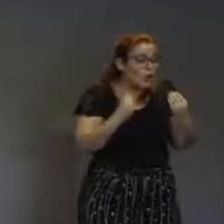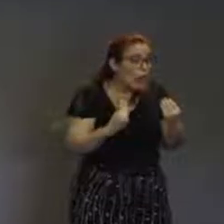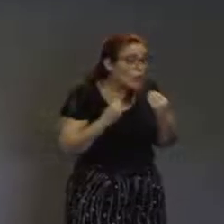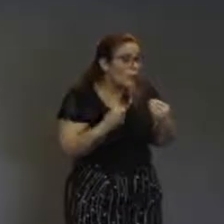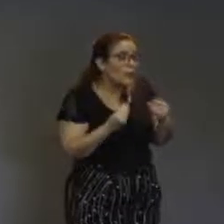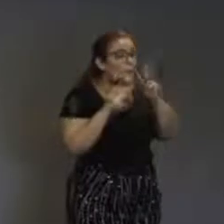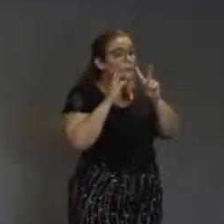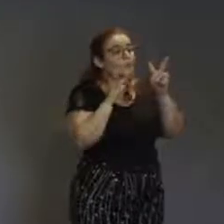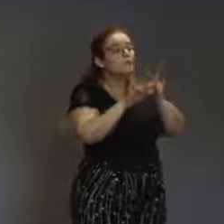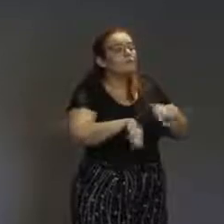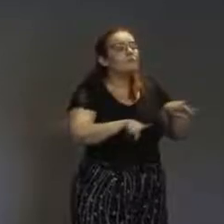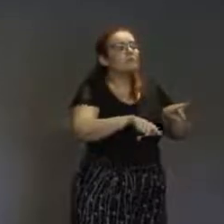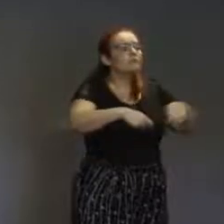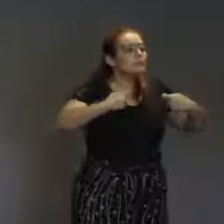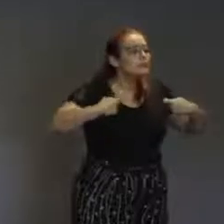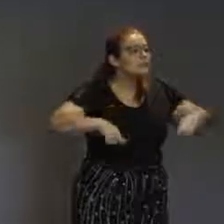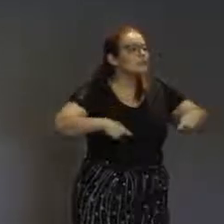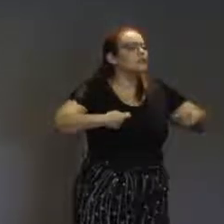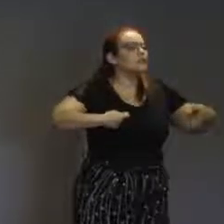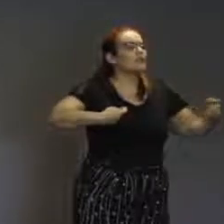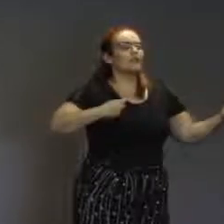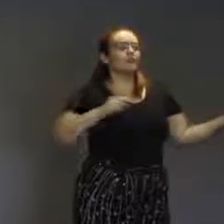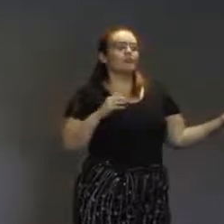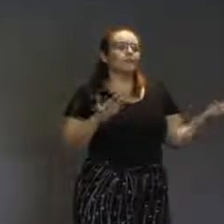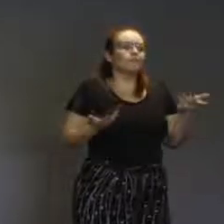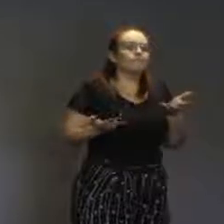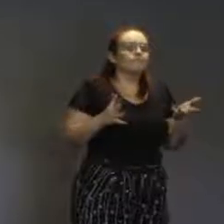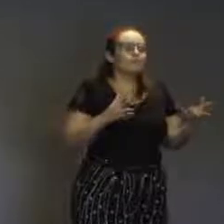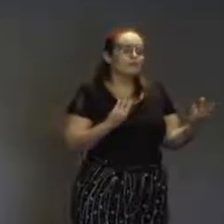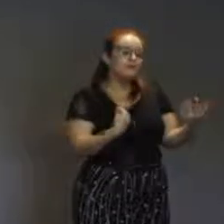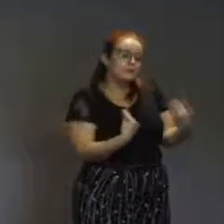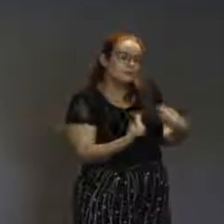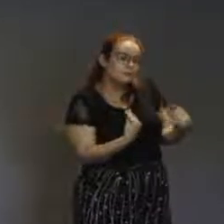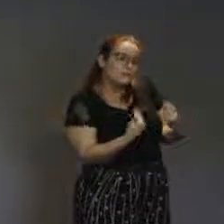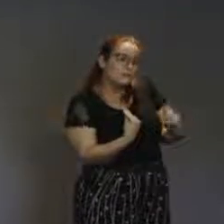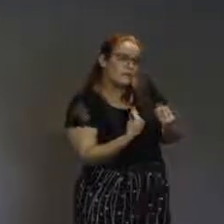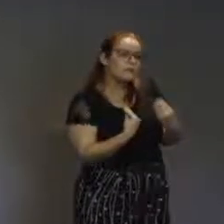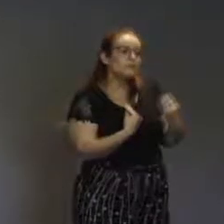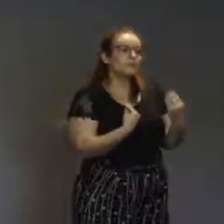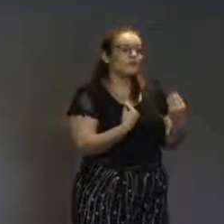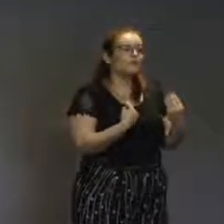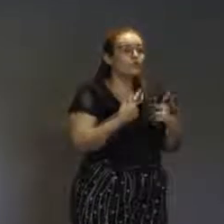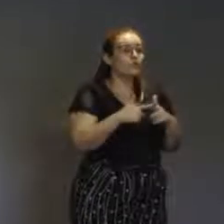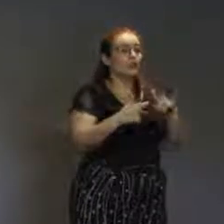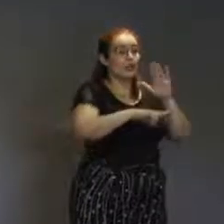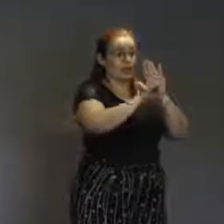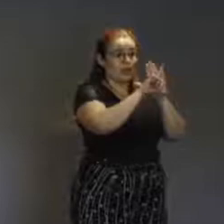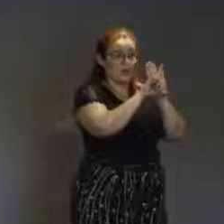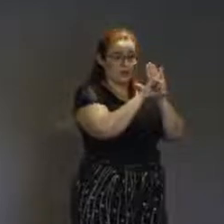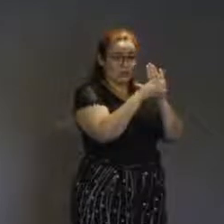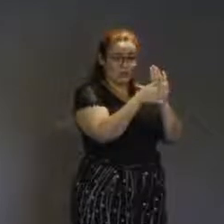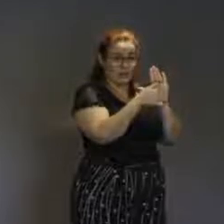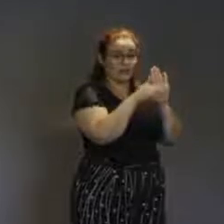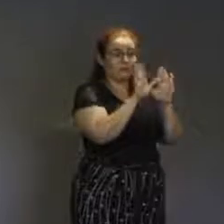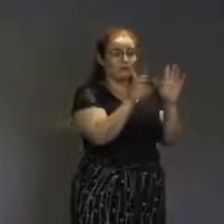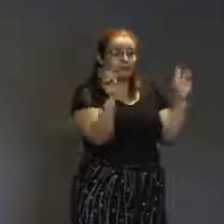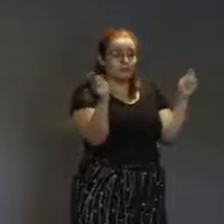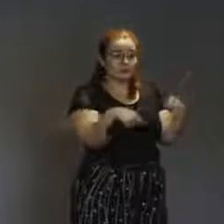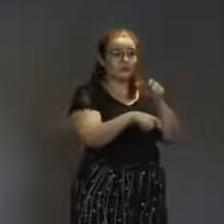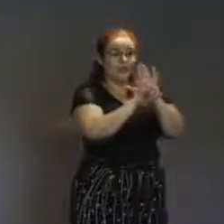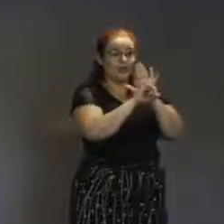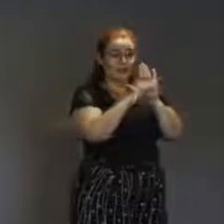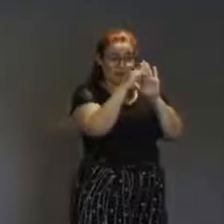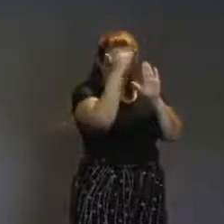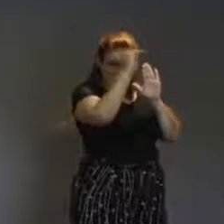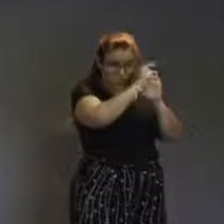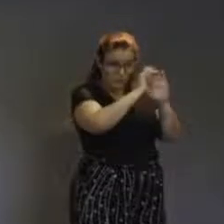gente tem que flexibilizar algumas questões legais para aceitar esse novo, mas para flexibilizar essa questão legal, a gente precisa